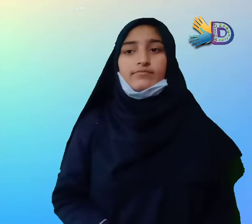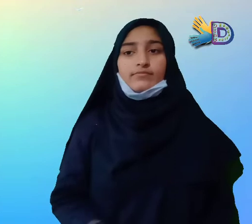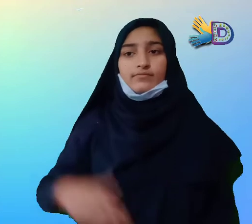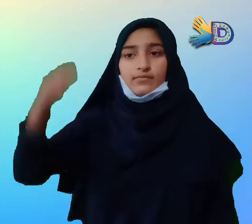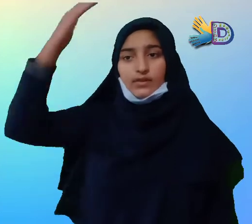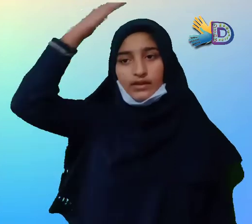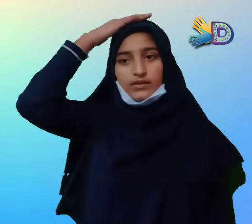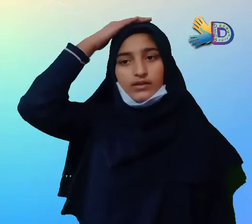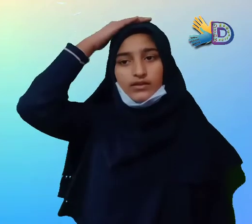एहसान,